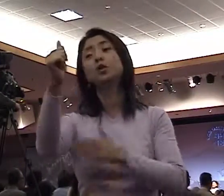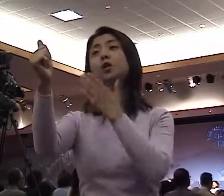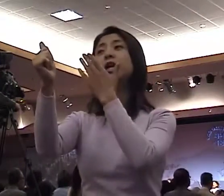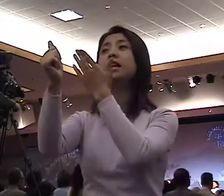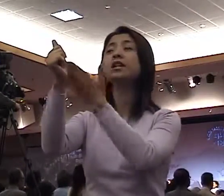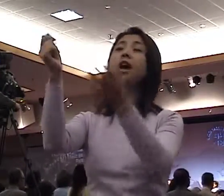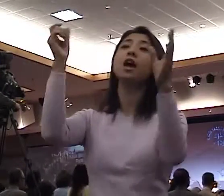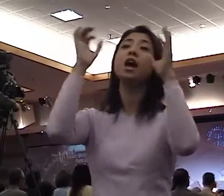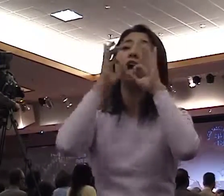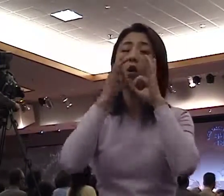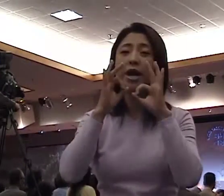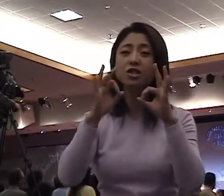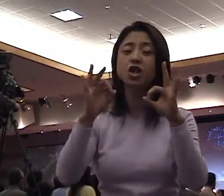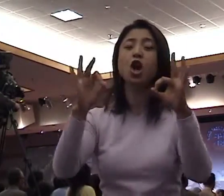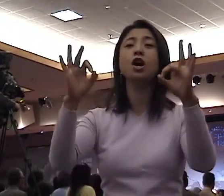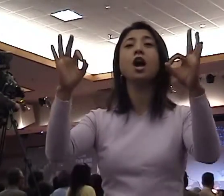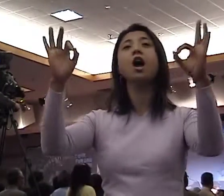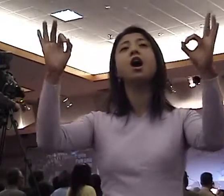목자이여 주님께